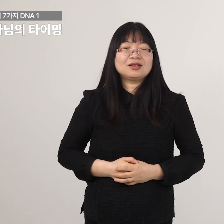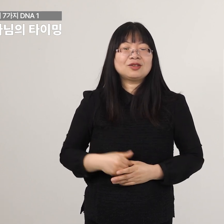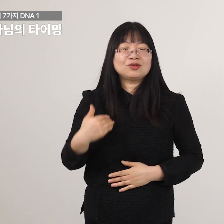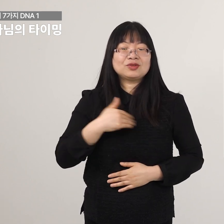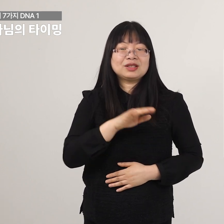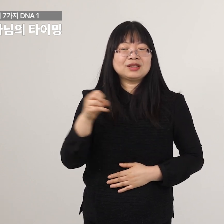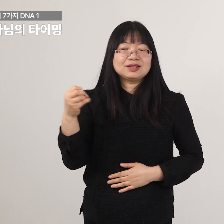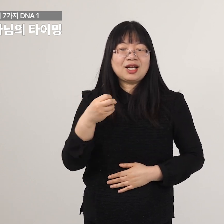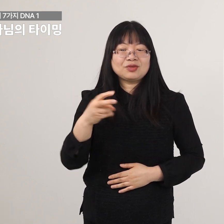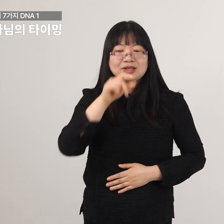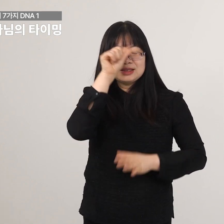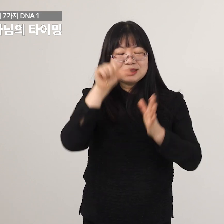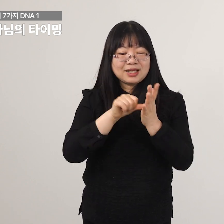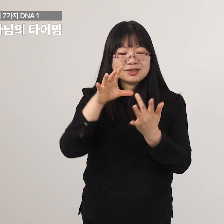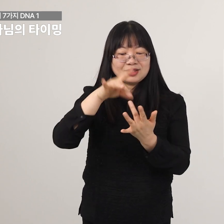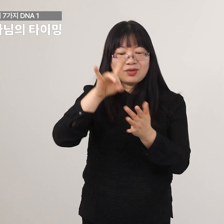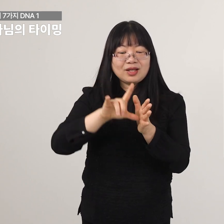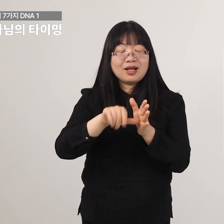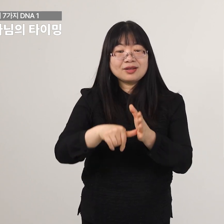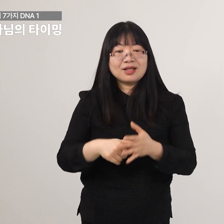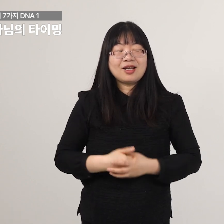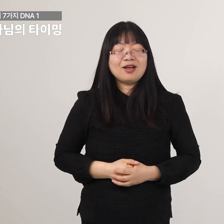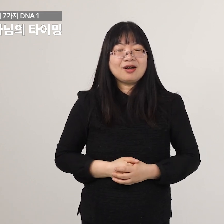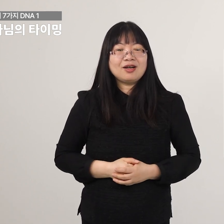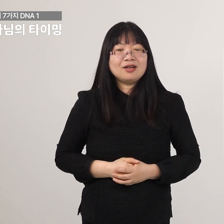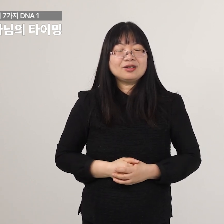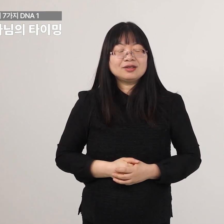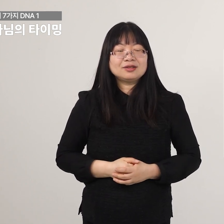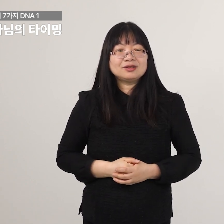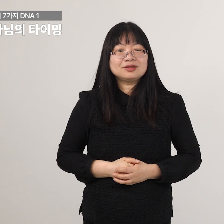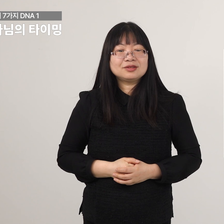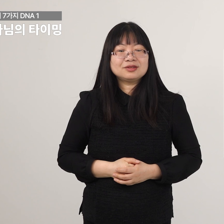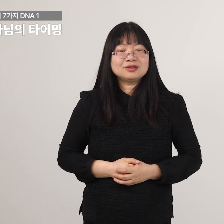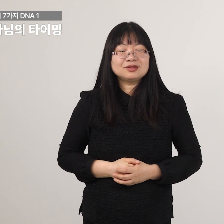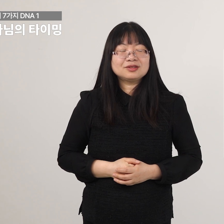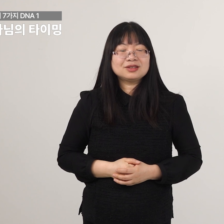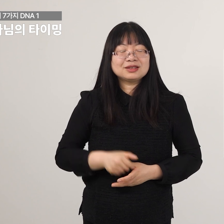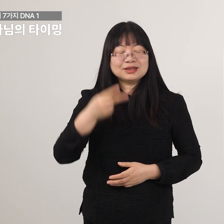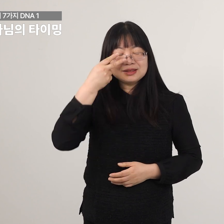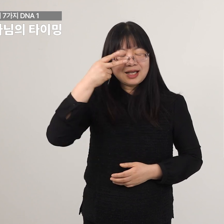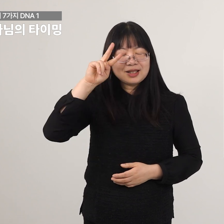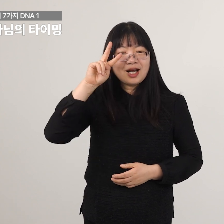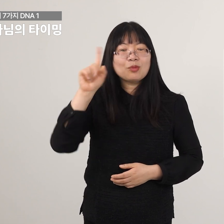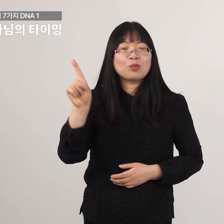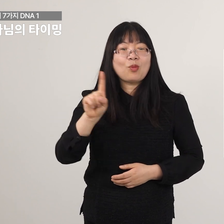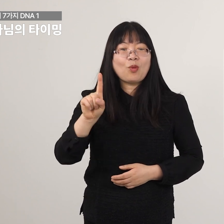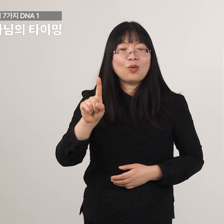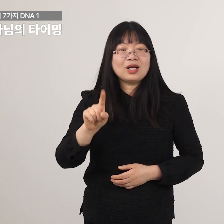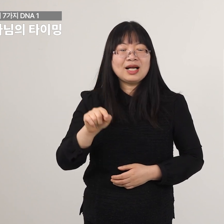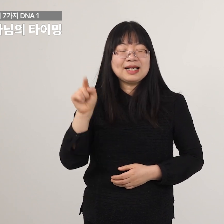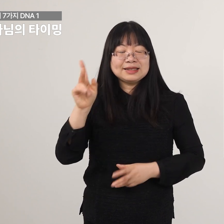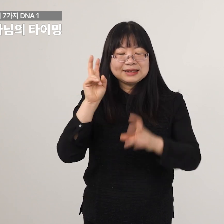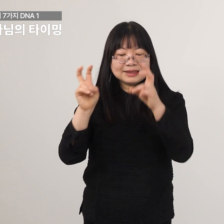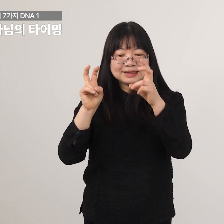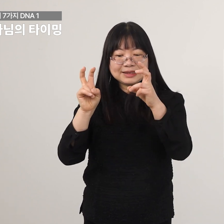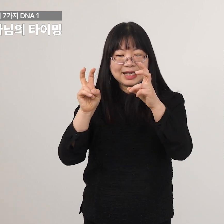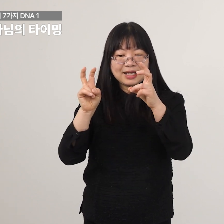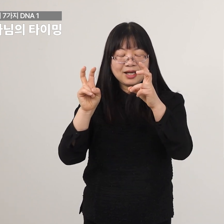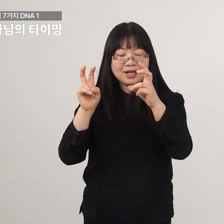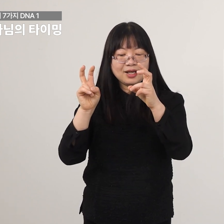우린 자꾸 인생을 선택할 때 전선을 착각을 해요. 이 직장을